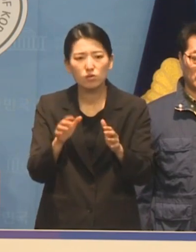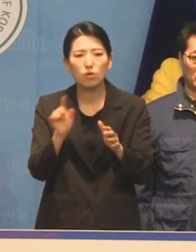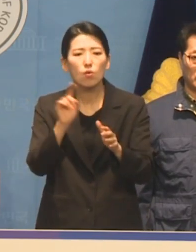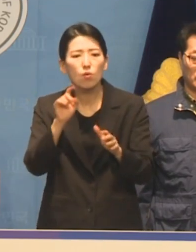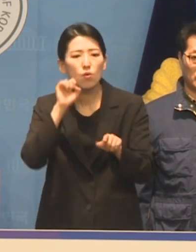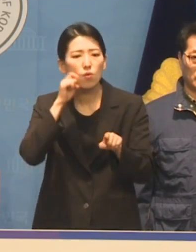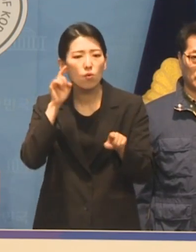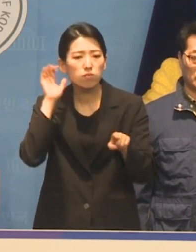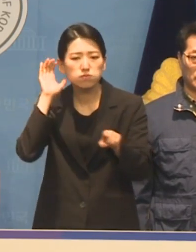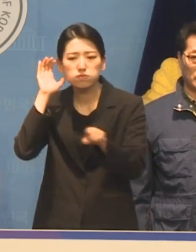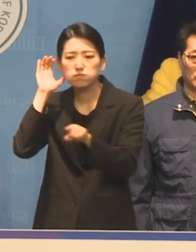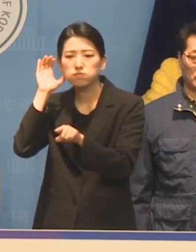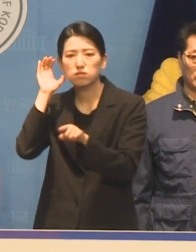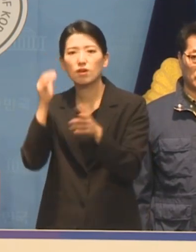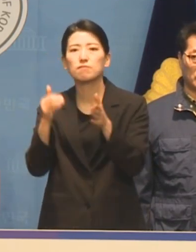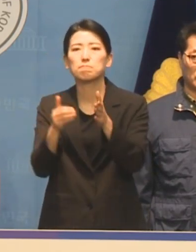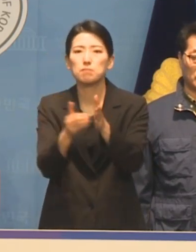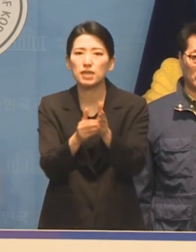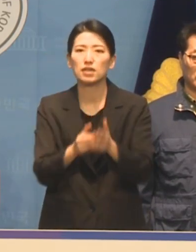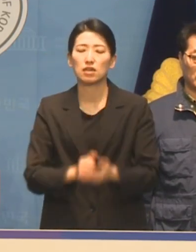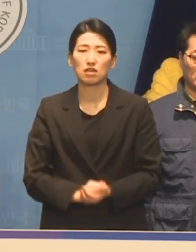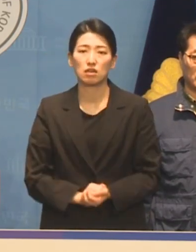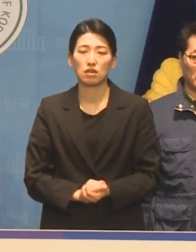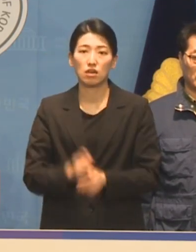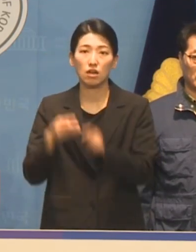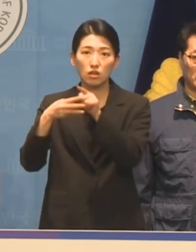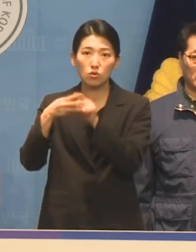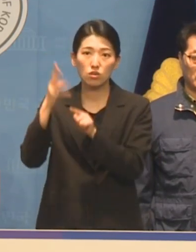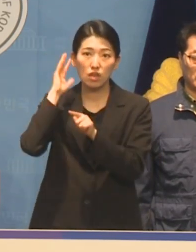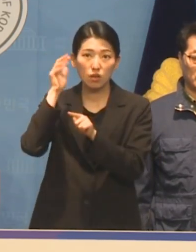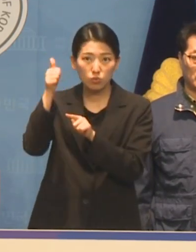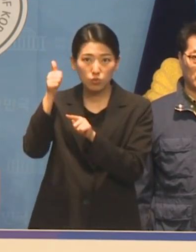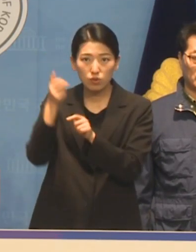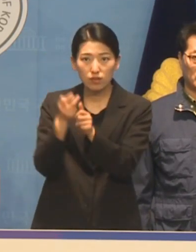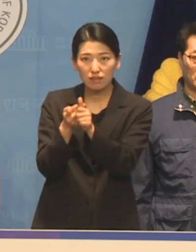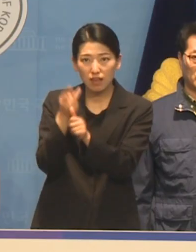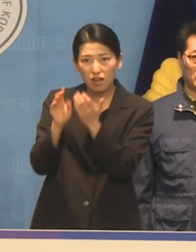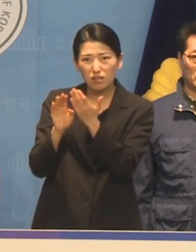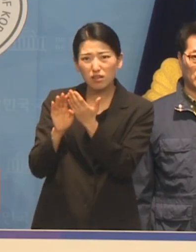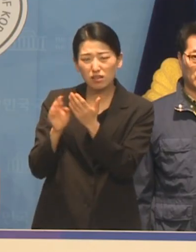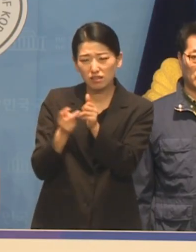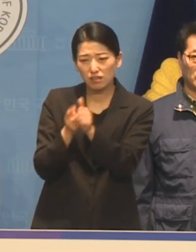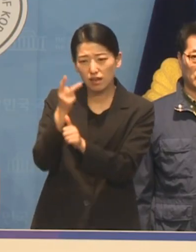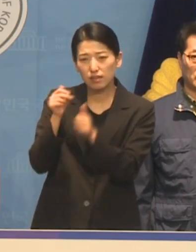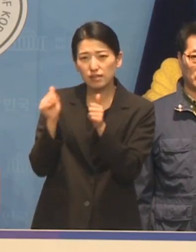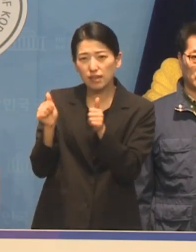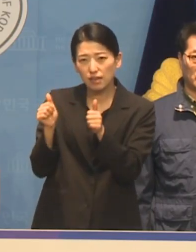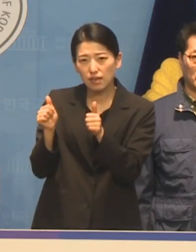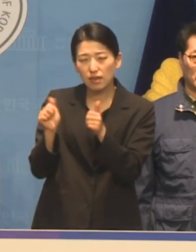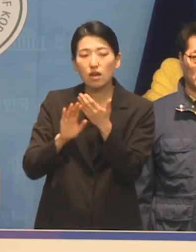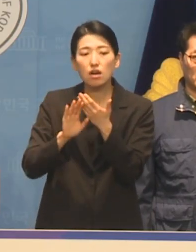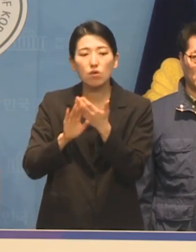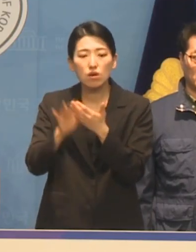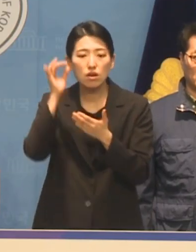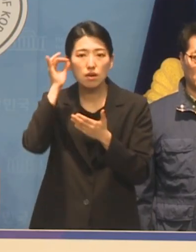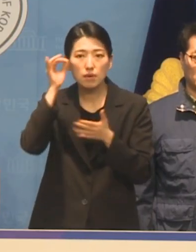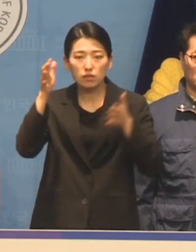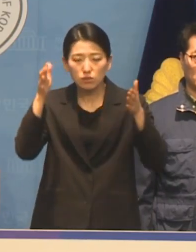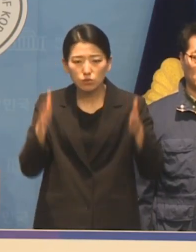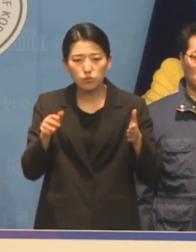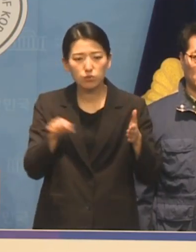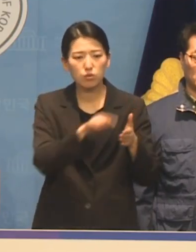대통령 탄핵 이후 발생한 종로구의 피해 사례를 직접 청취하고 실질적인 대책을